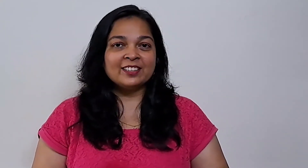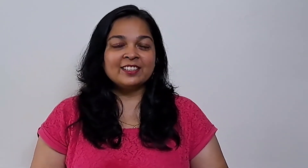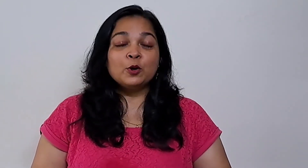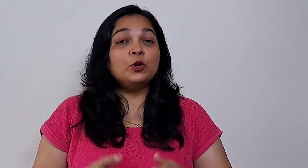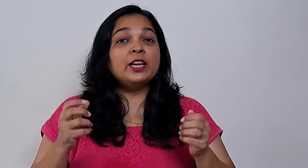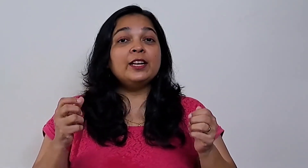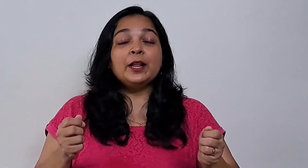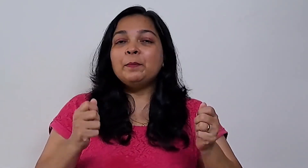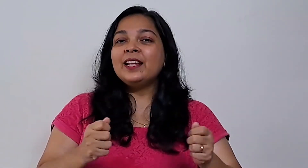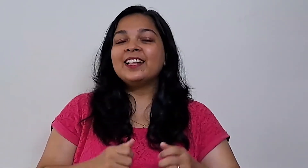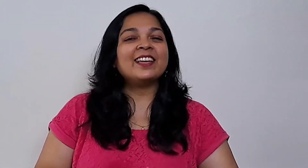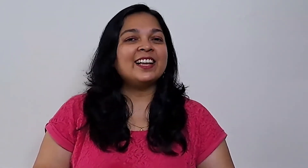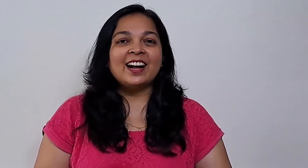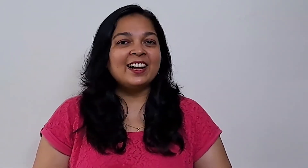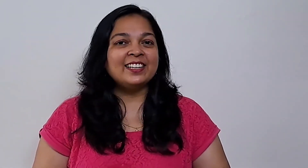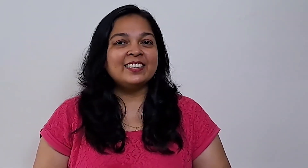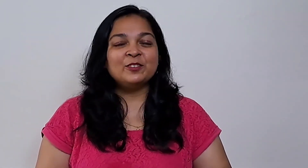Hallelujah.